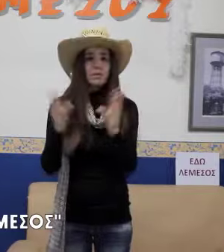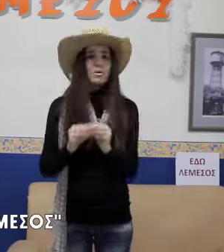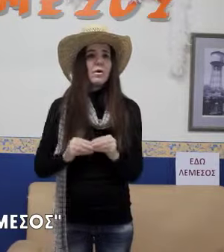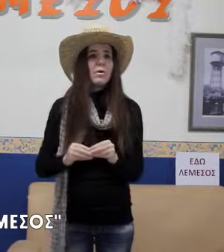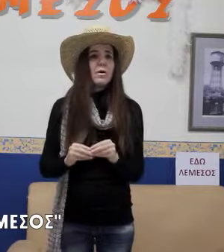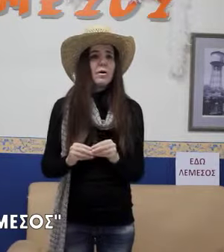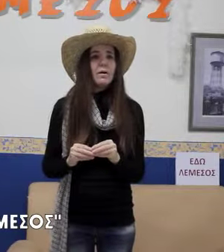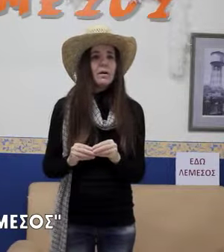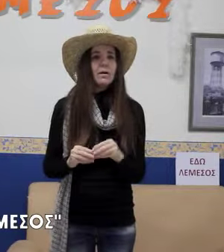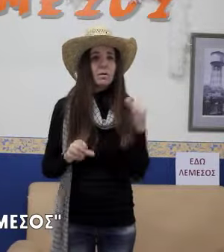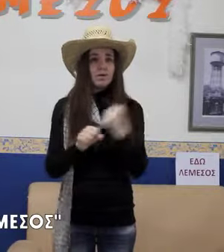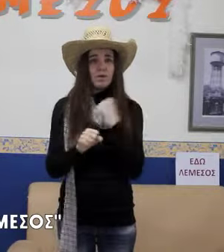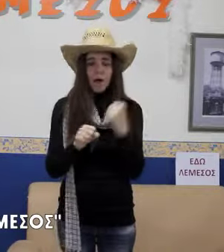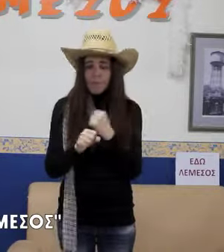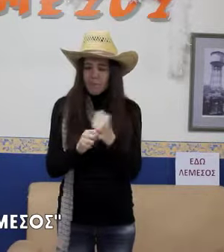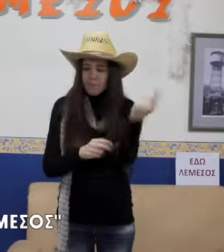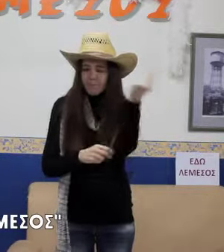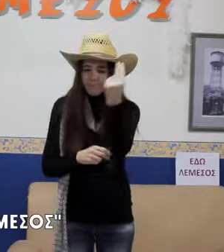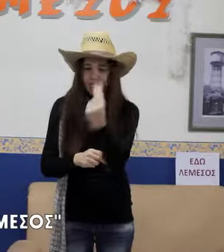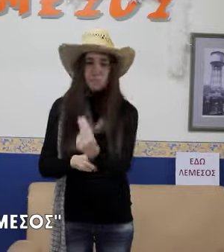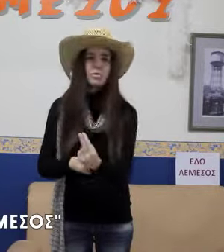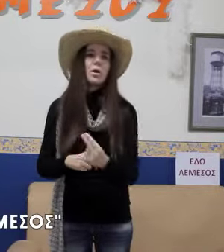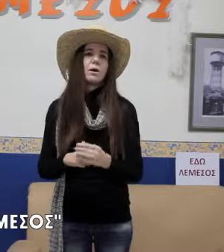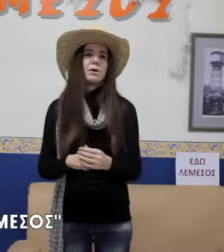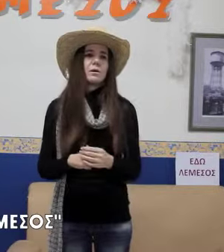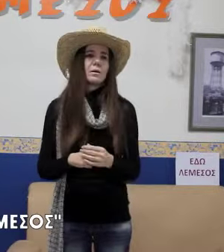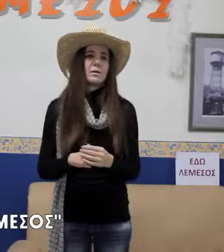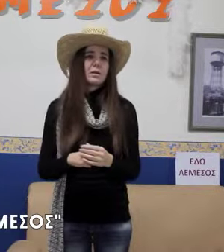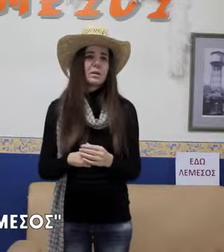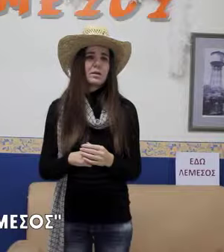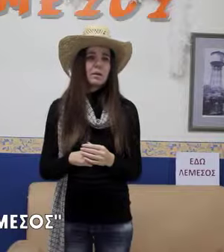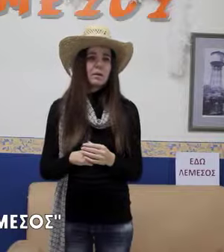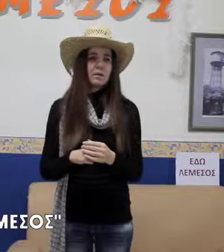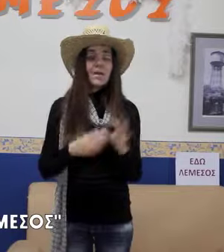από τα εργαστήρια ζωγραφικής και θεατρική παράσταση